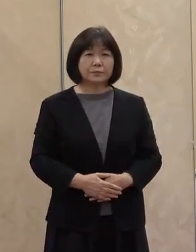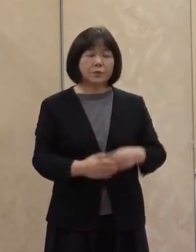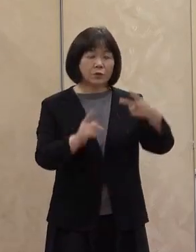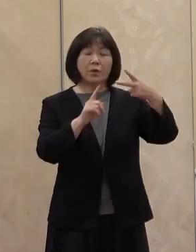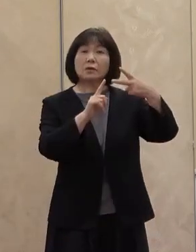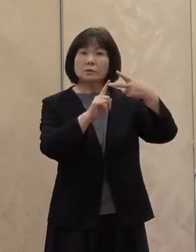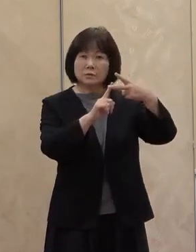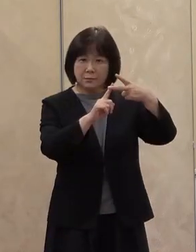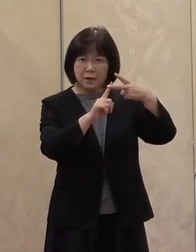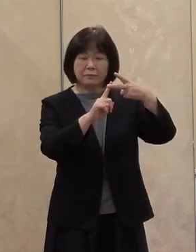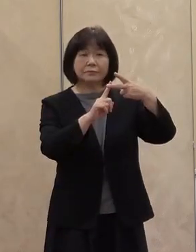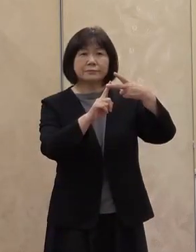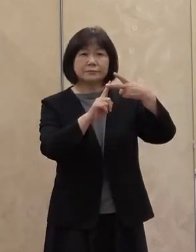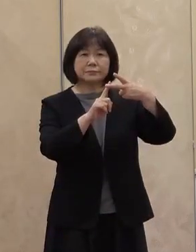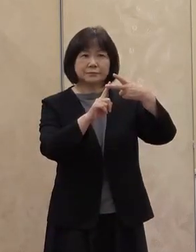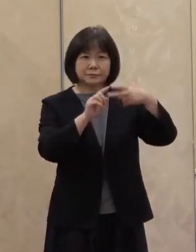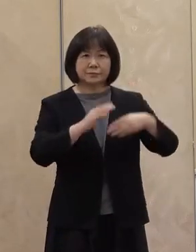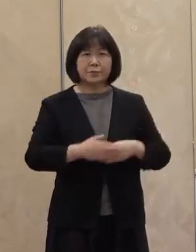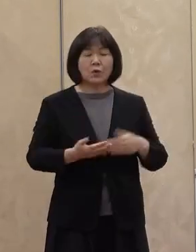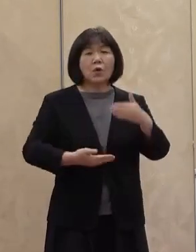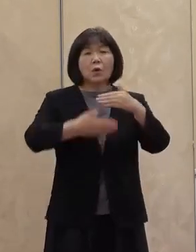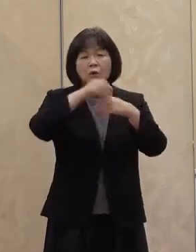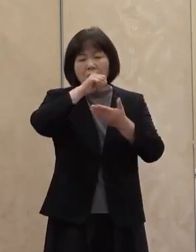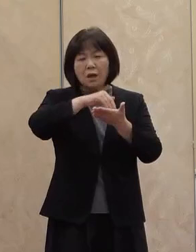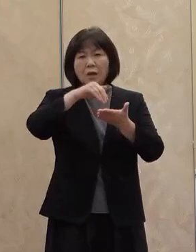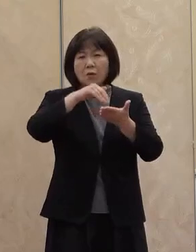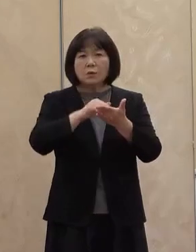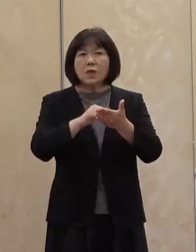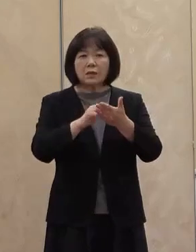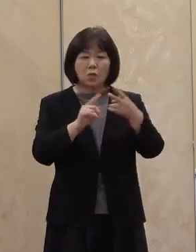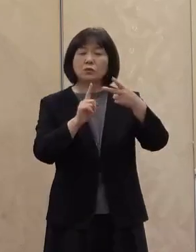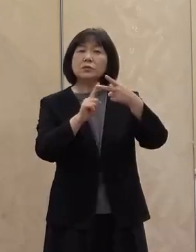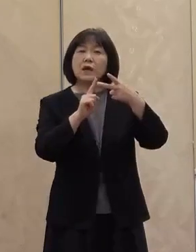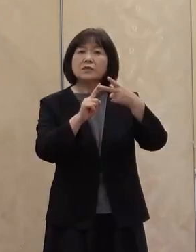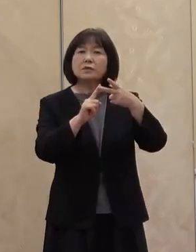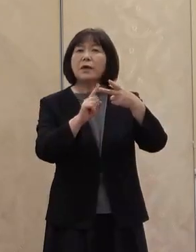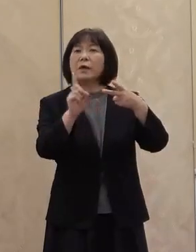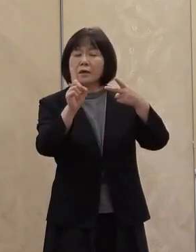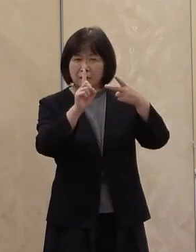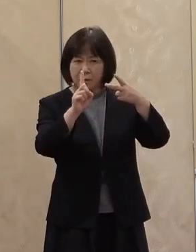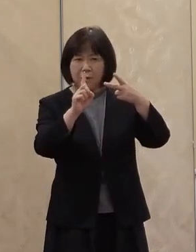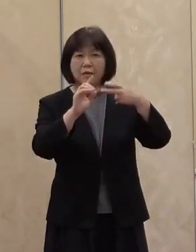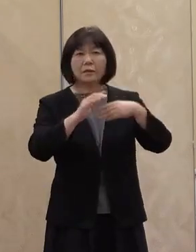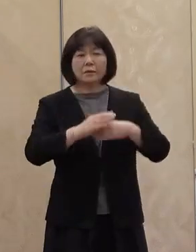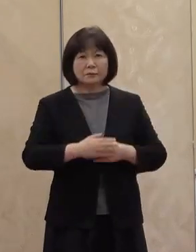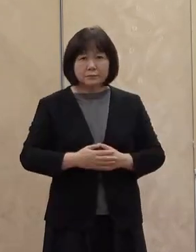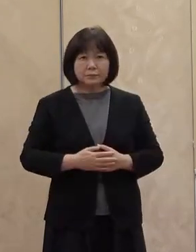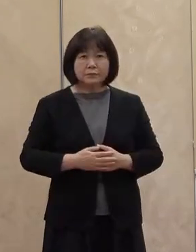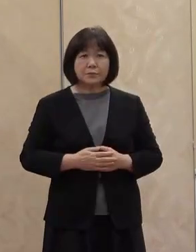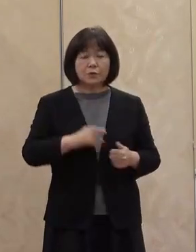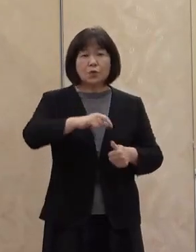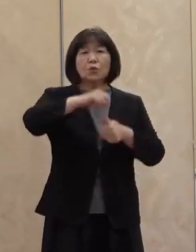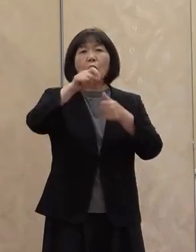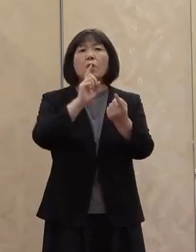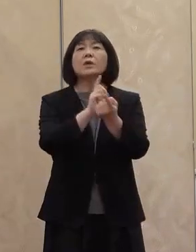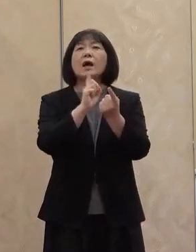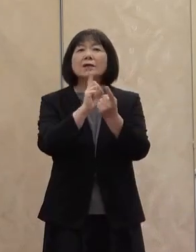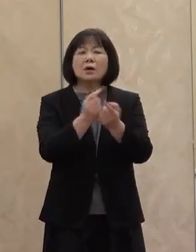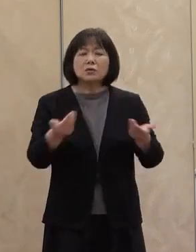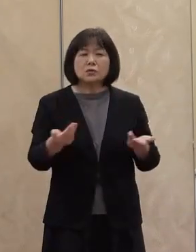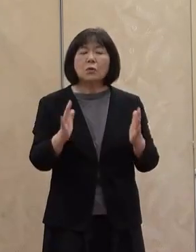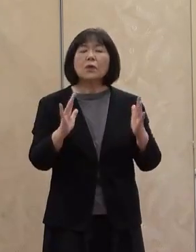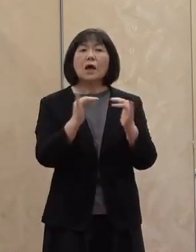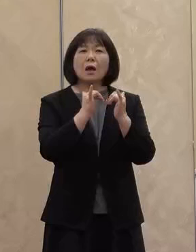目、次今日の15補正予算の2つ目の大きな柱としてはですね、雇用対策、失業者